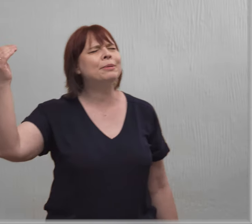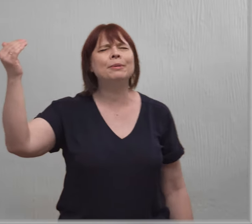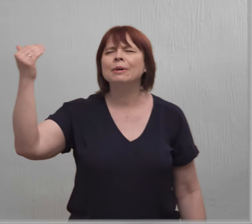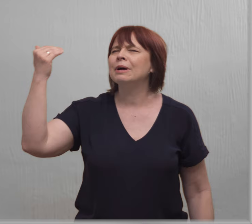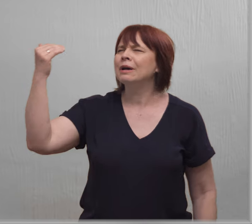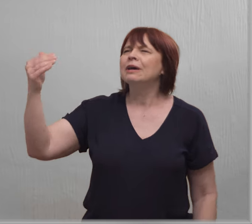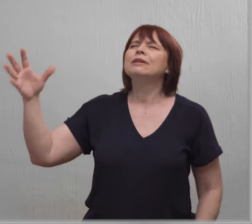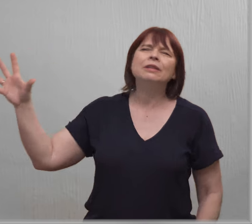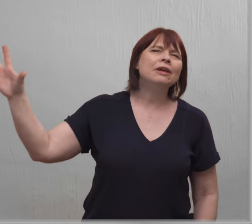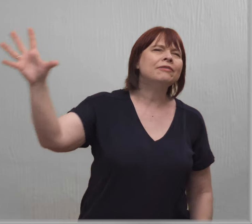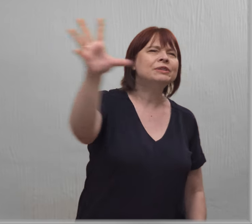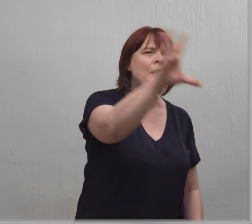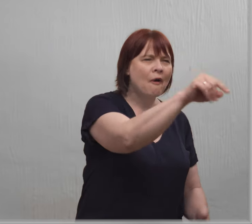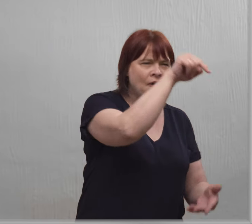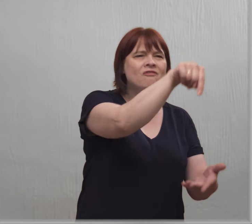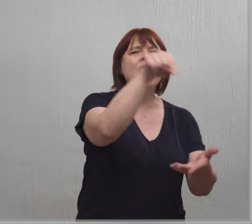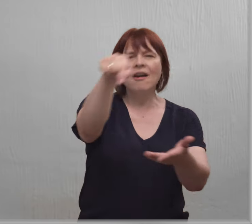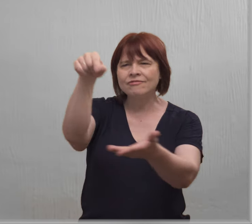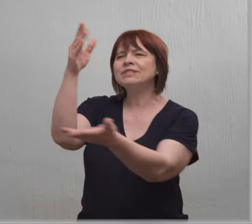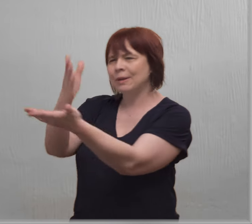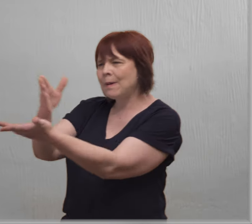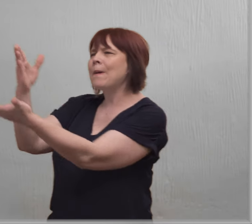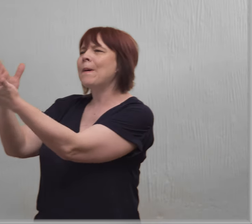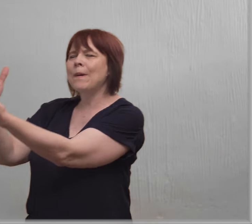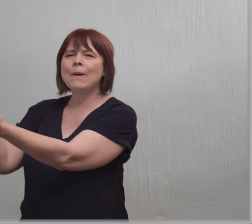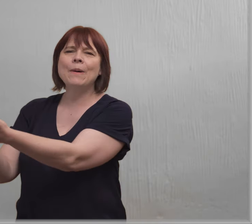благословляю. Ты все во